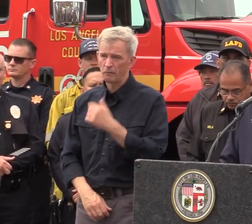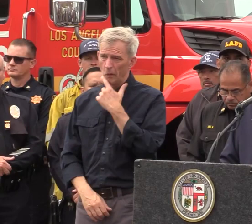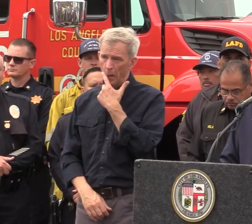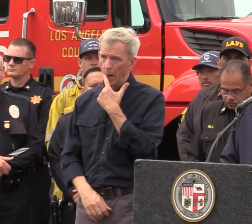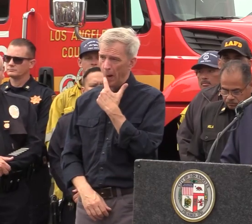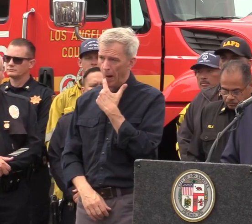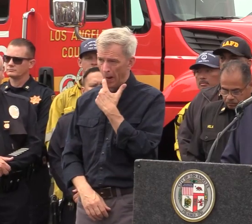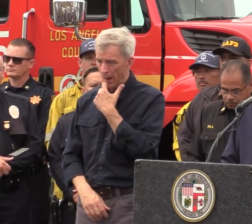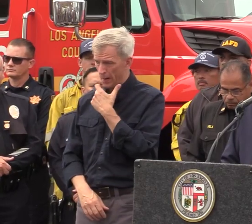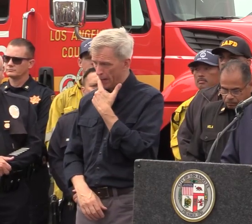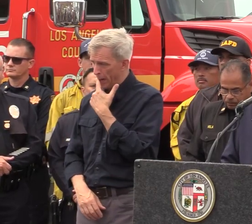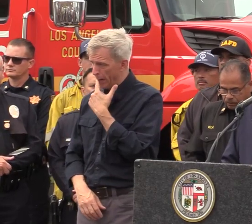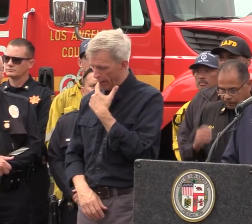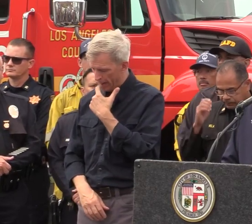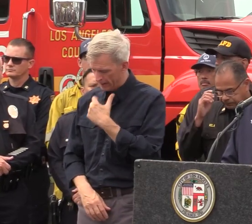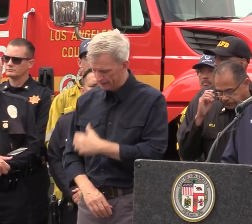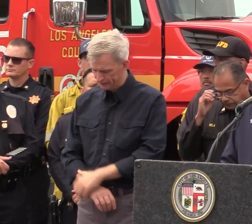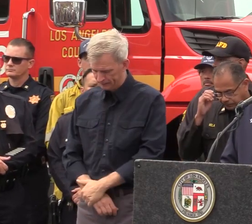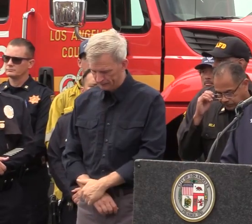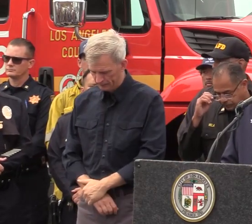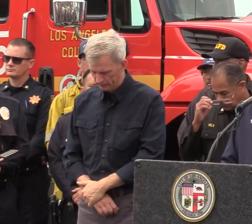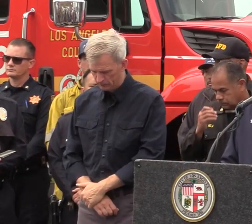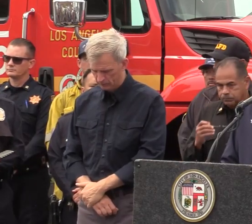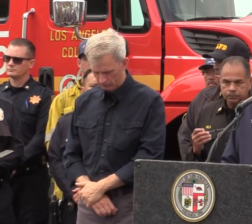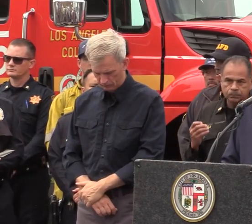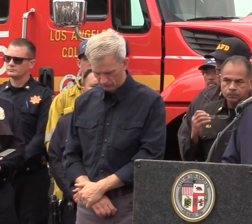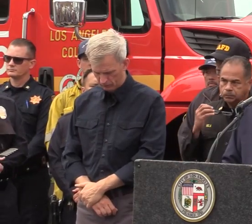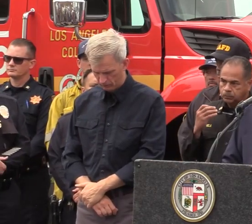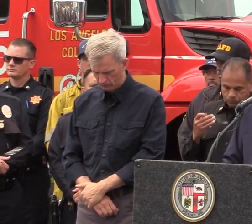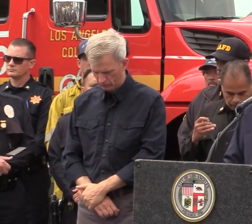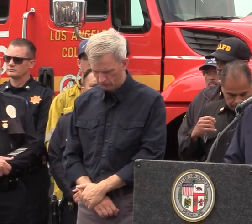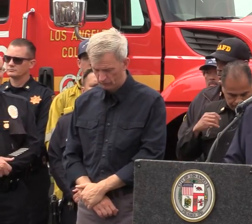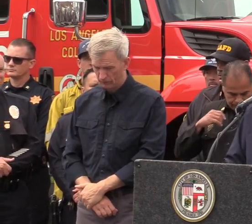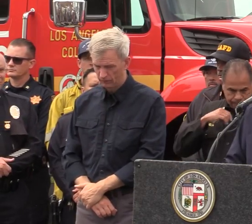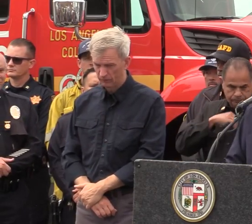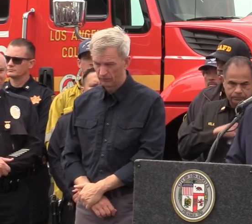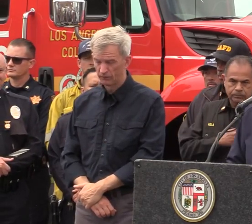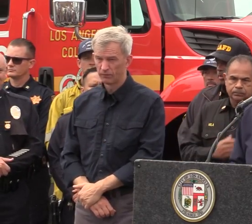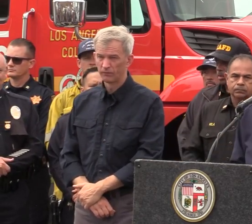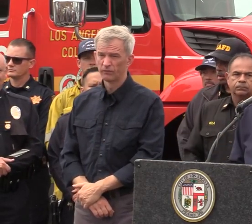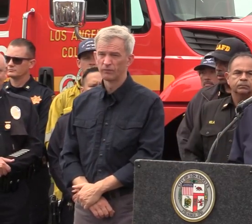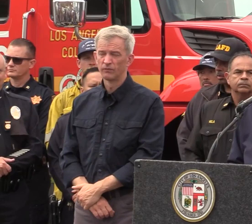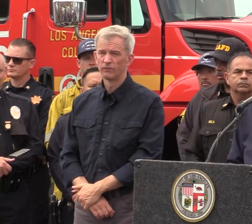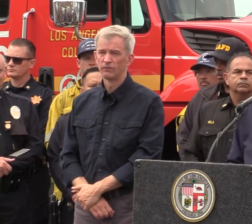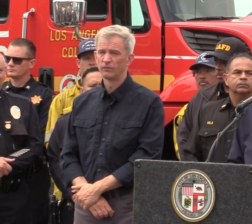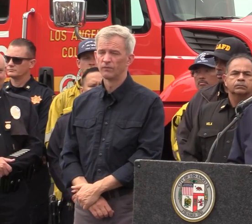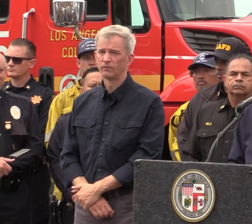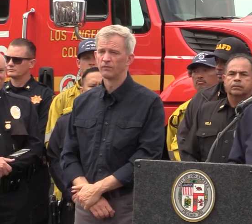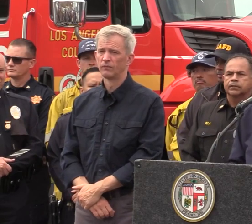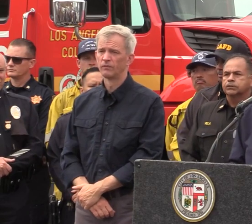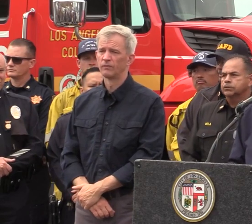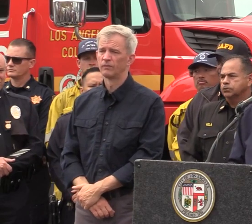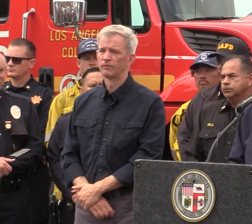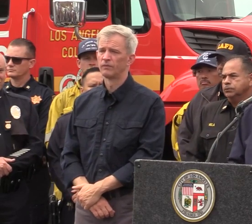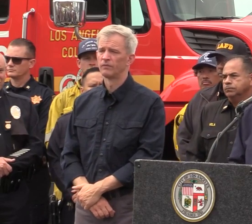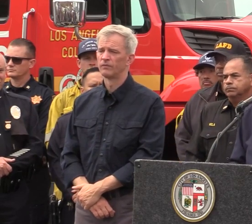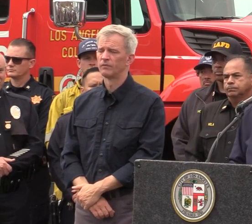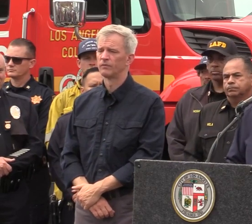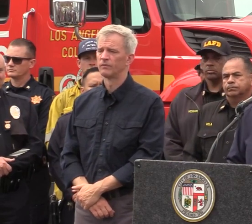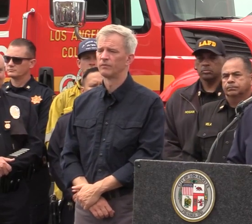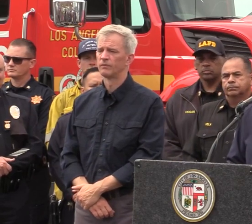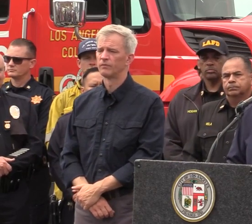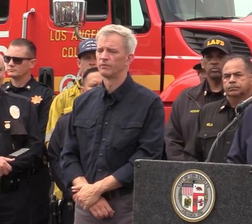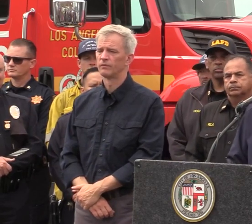por estar aquí este día. Primero quiero reconocer al jefe de bomberos de la ciudad de Los Ángeles, Rafa Terrazas,